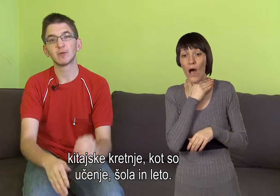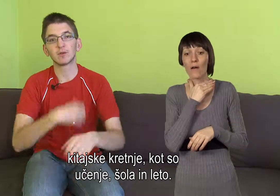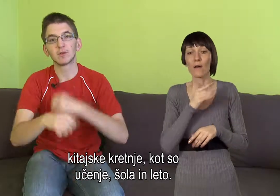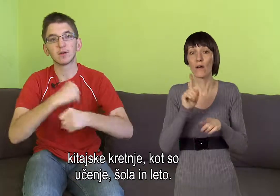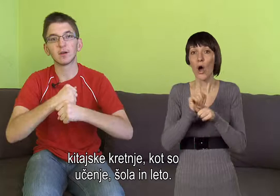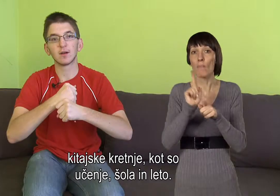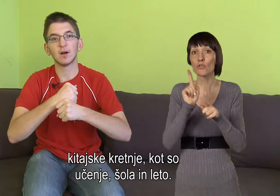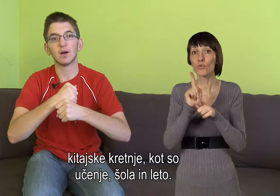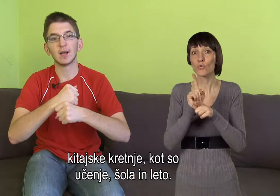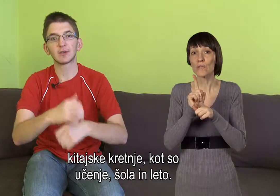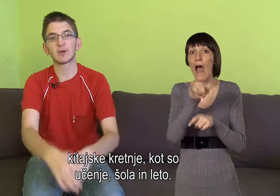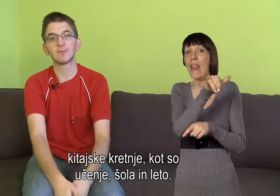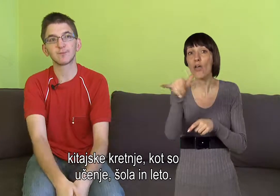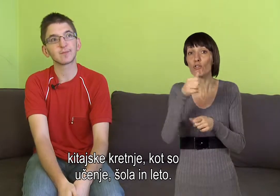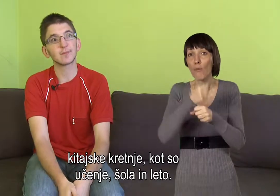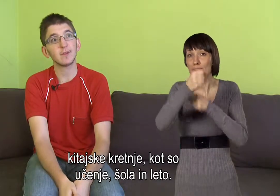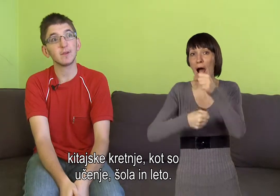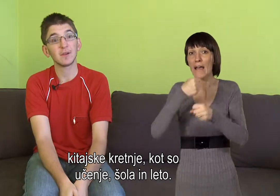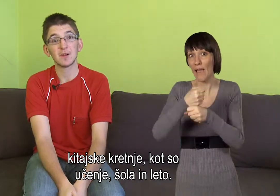pa tudi leto.